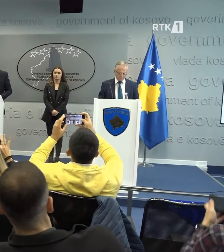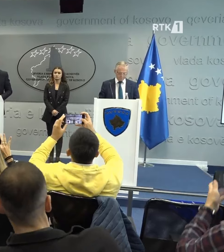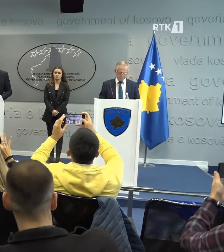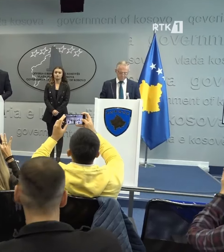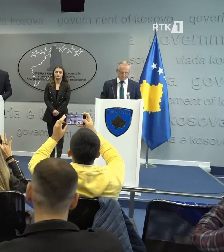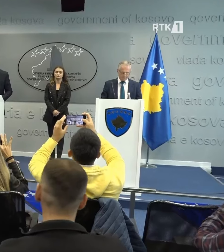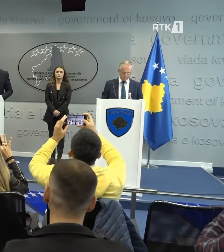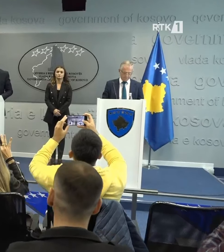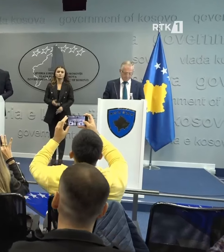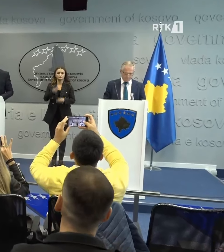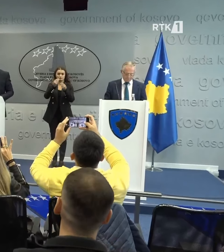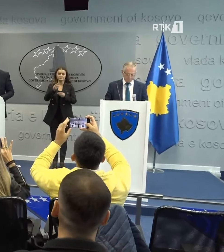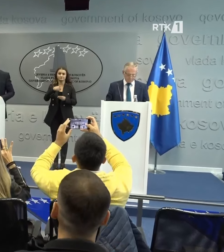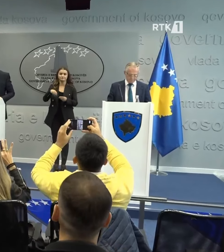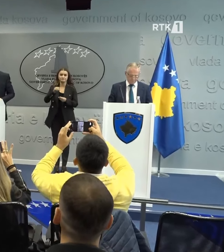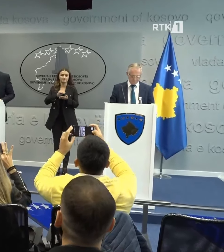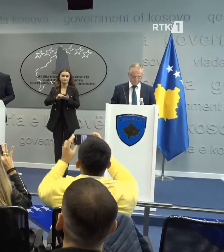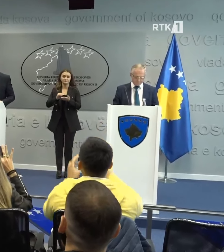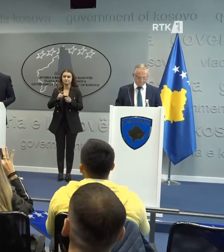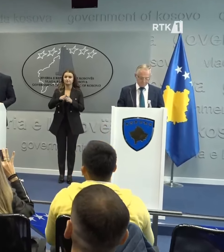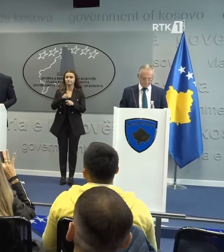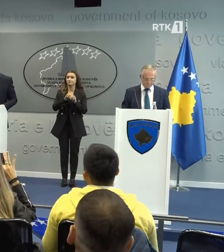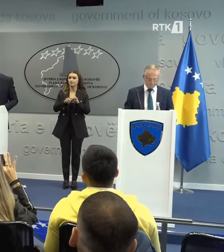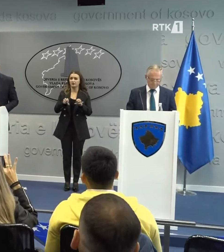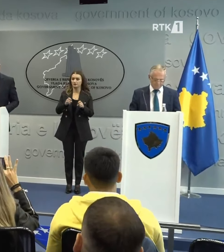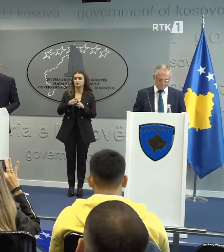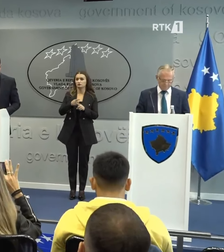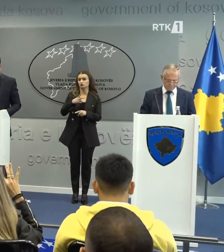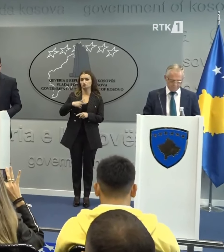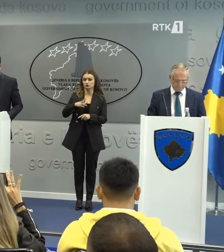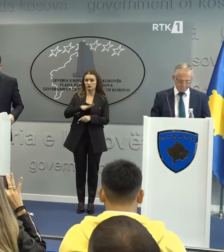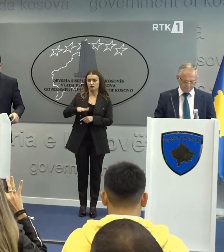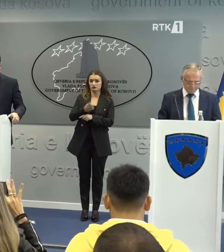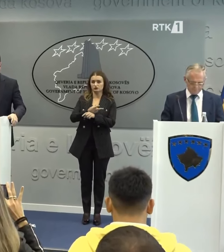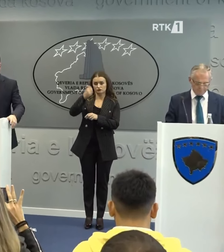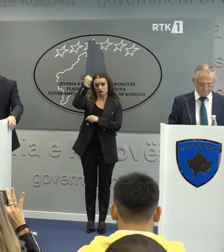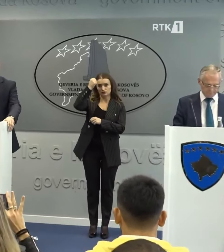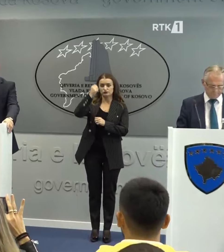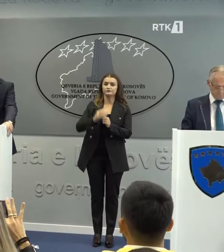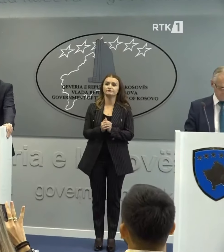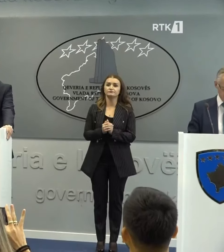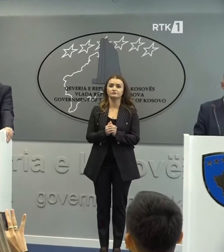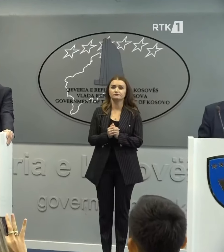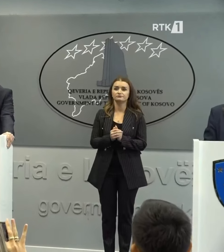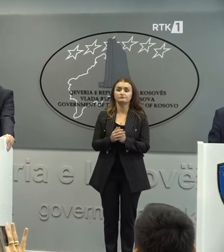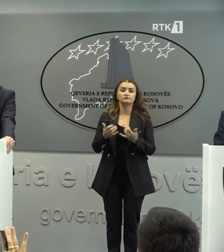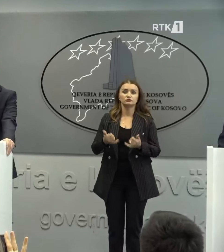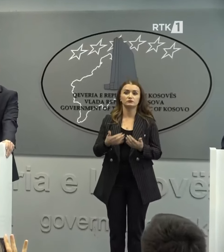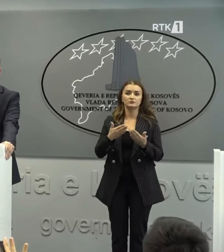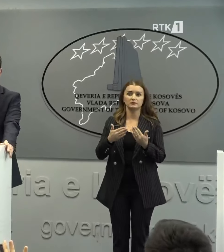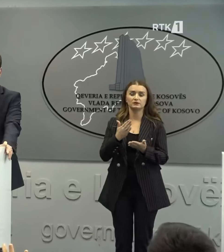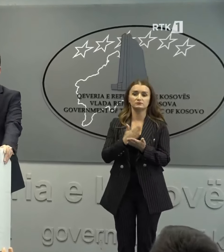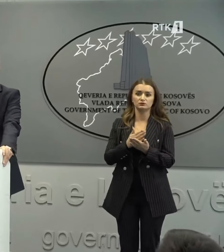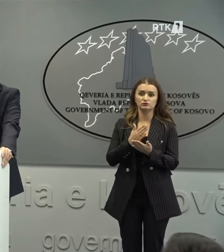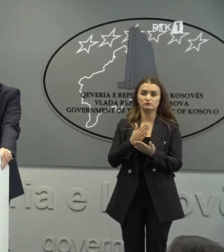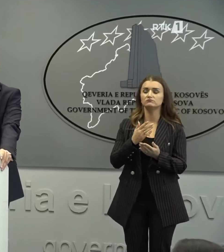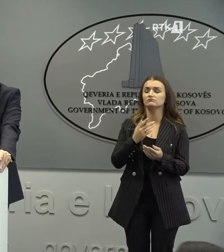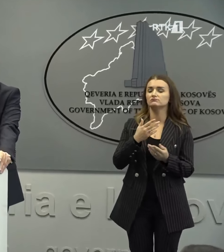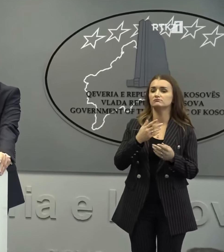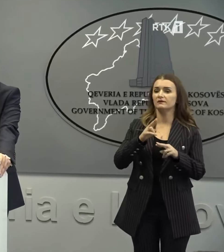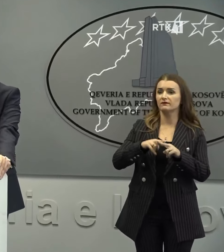të nderuar gazetar, punonjës të medjave, të dashur qytetar, sot me vendimet e mbledhjes së 223 të qeverisë e